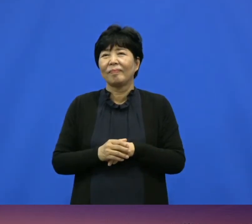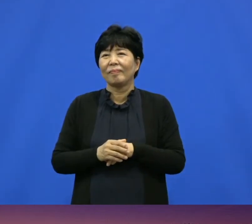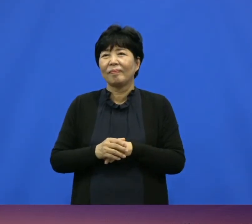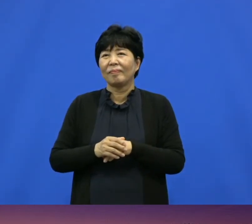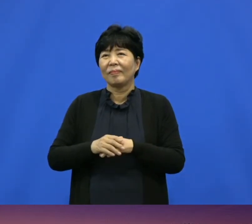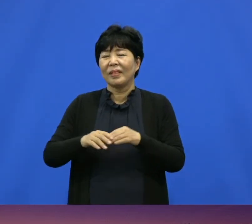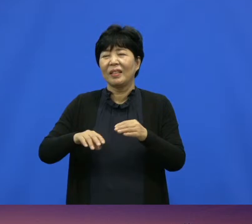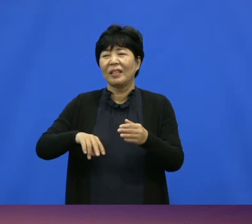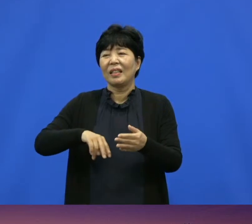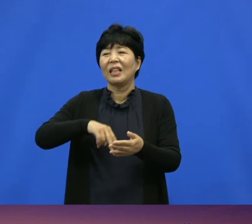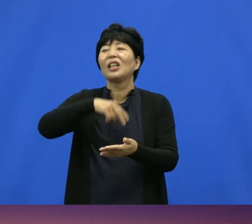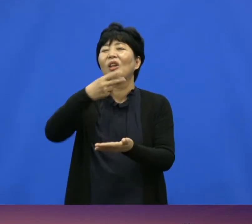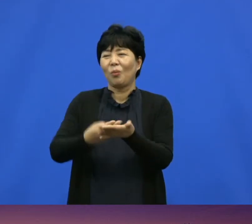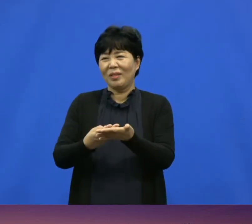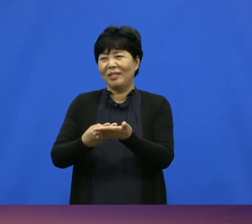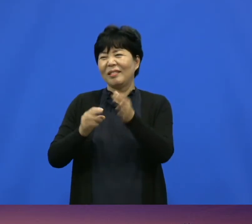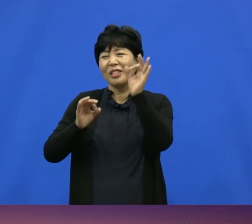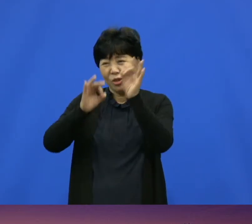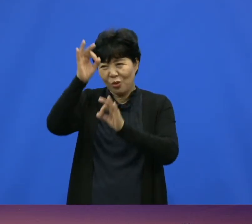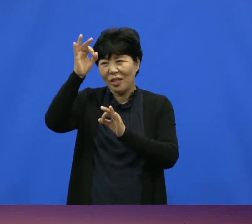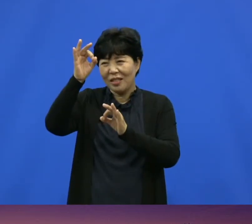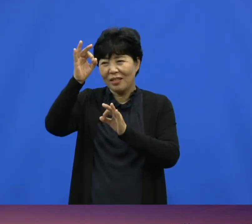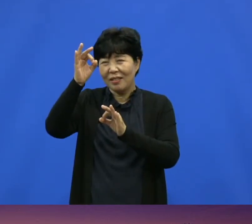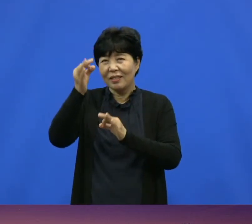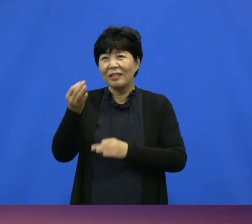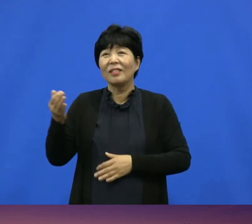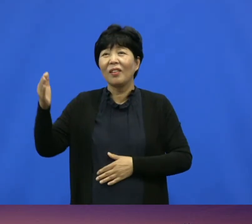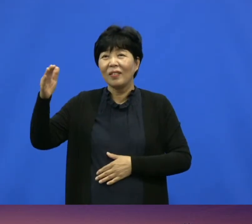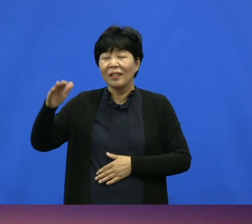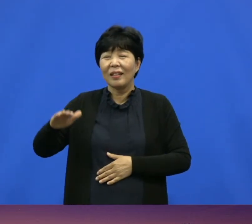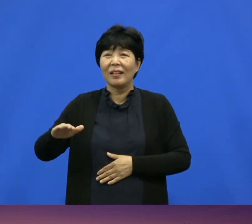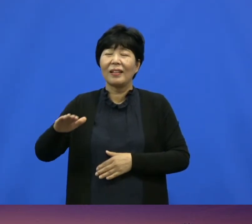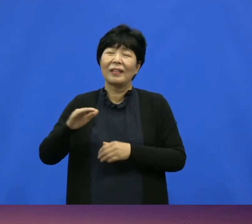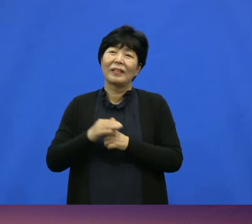넘어진 거예요. 근데 아주 넘어지지 않게 하십니다.